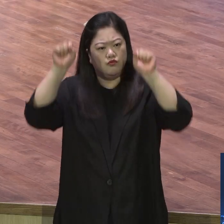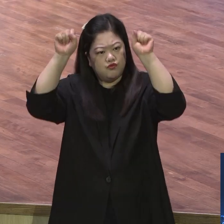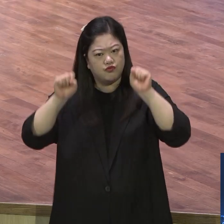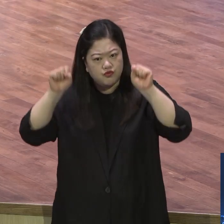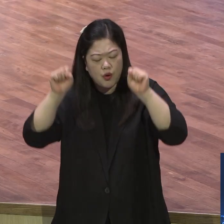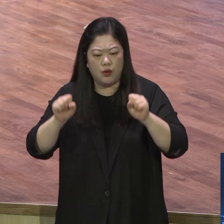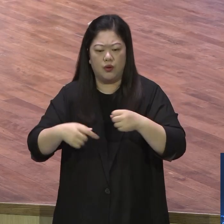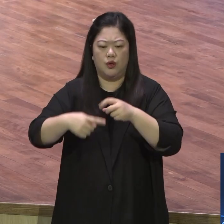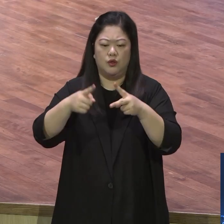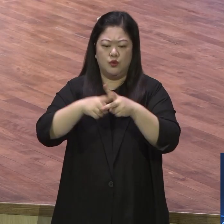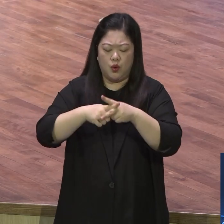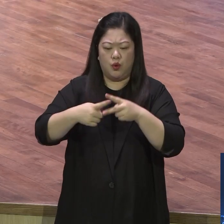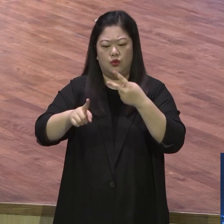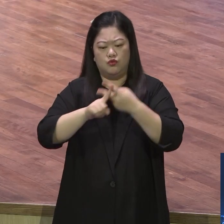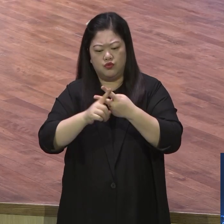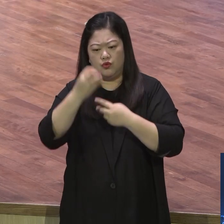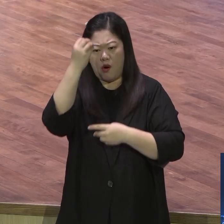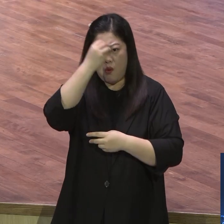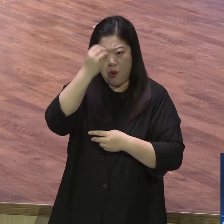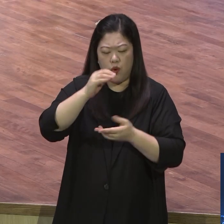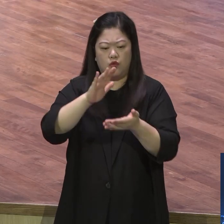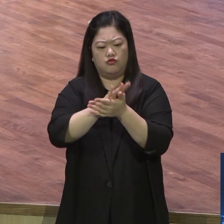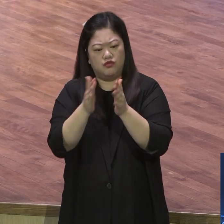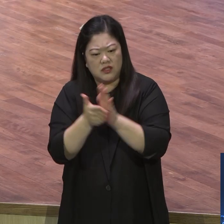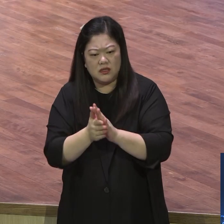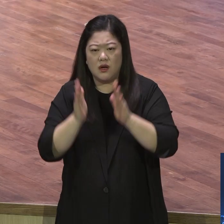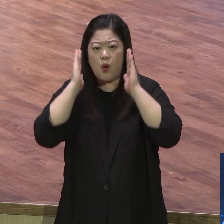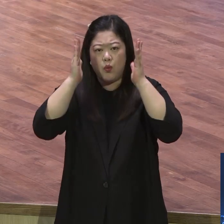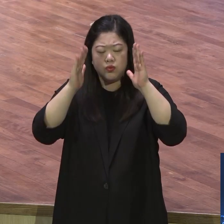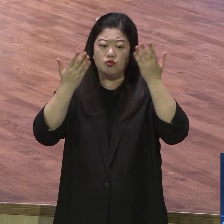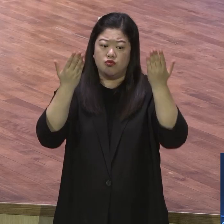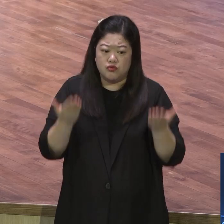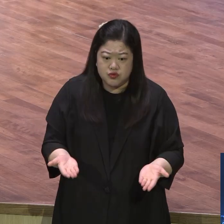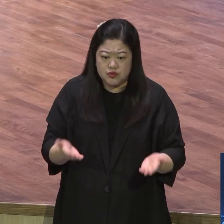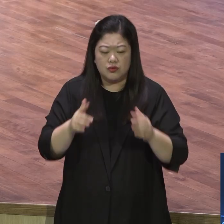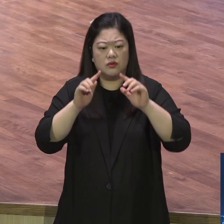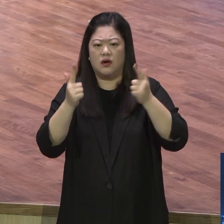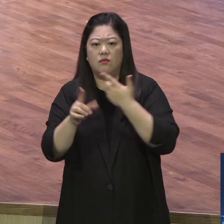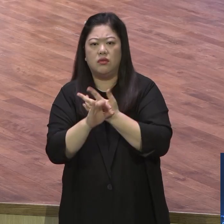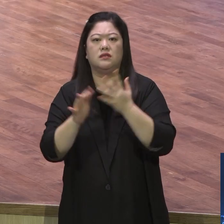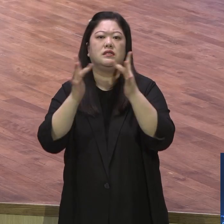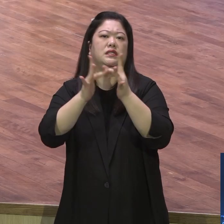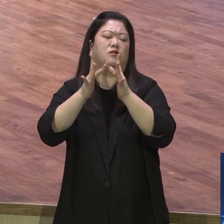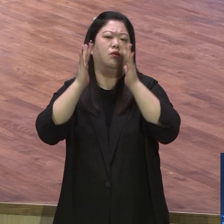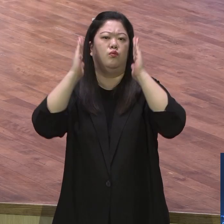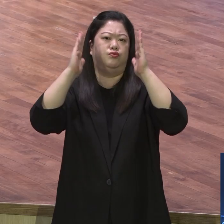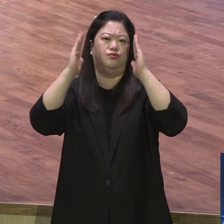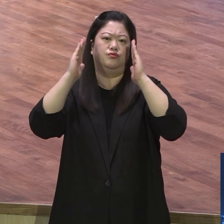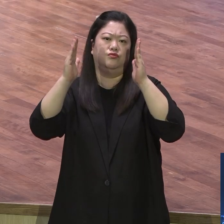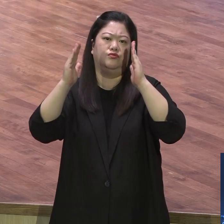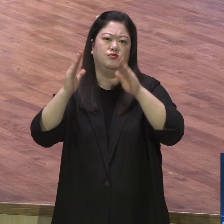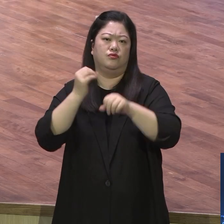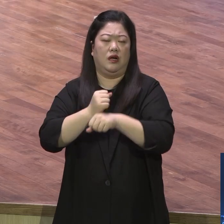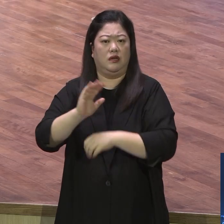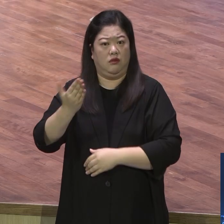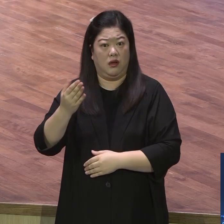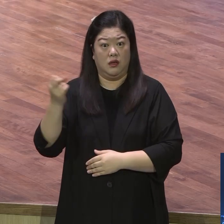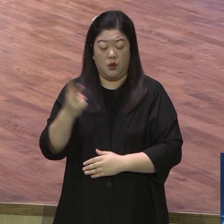초중고 유치원 전부 수업 중단이고 원격 그렇게 수업으로 그렇게 전환이 되고